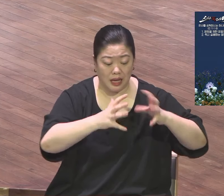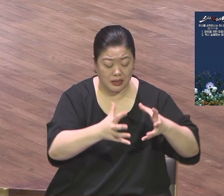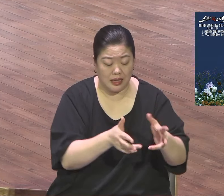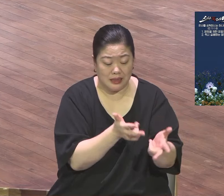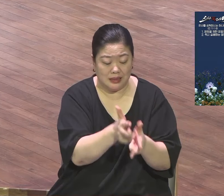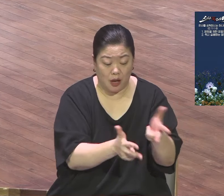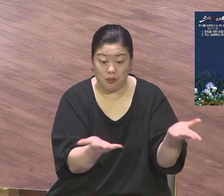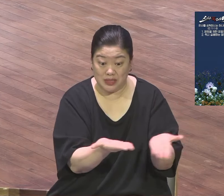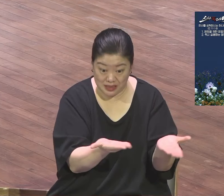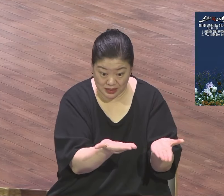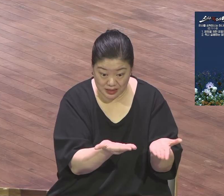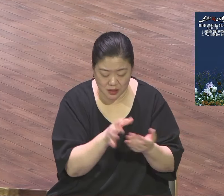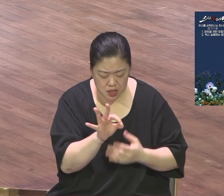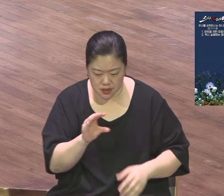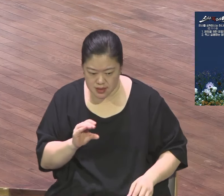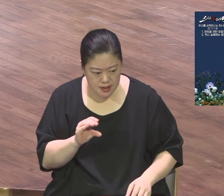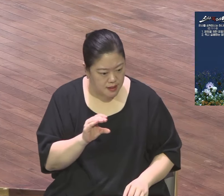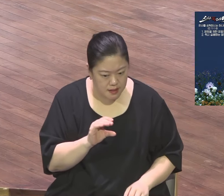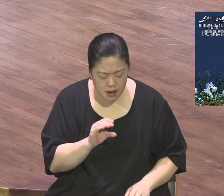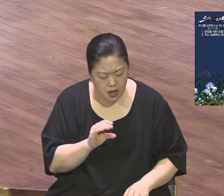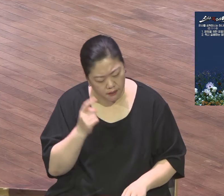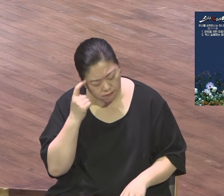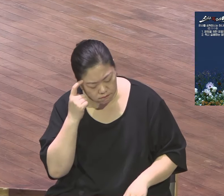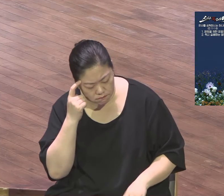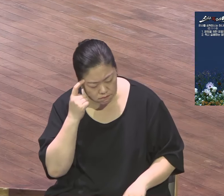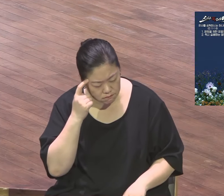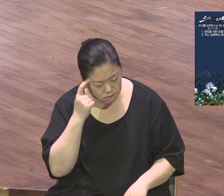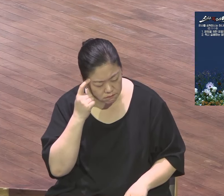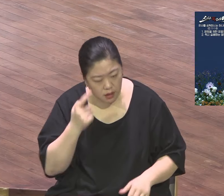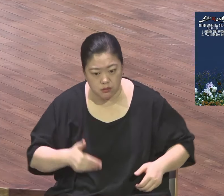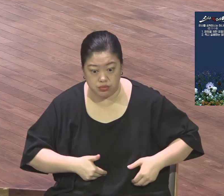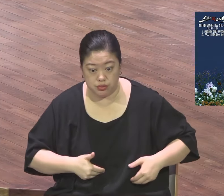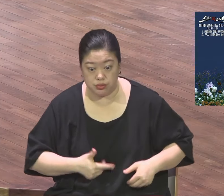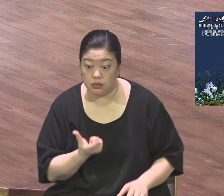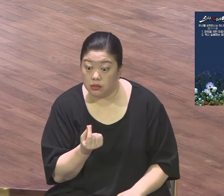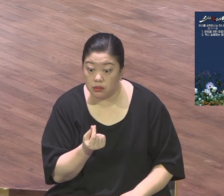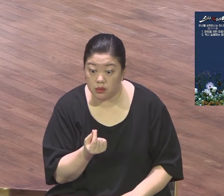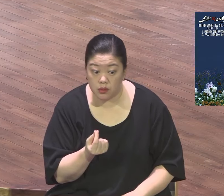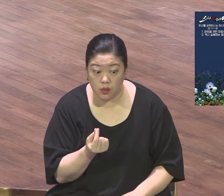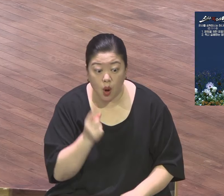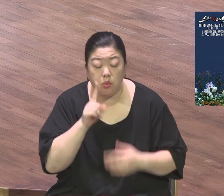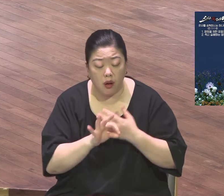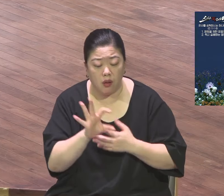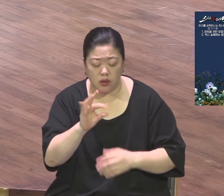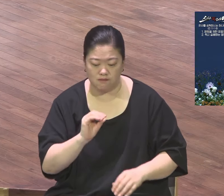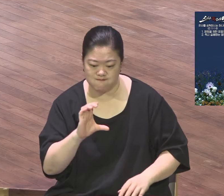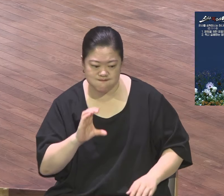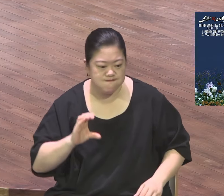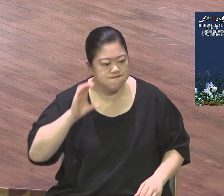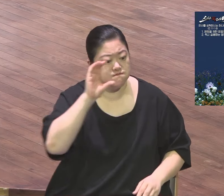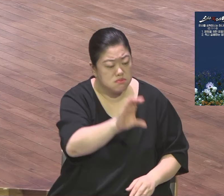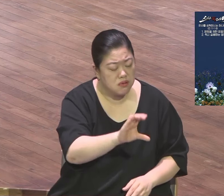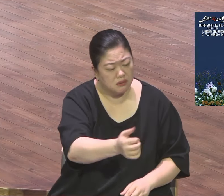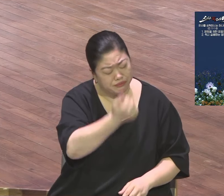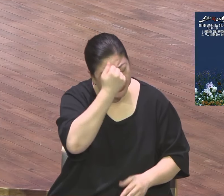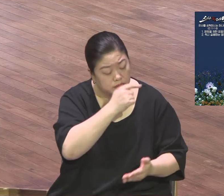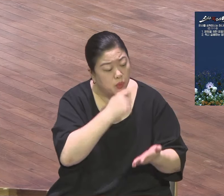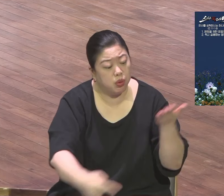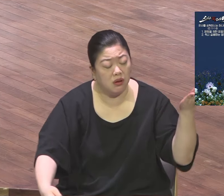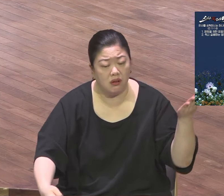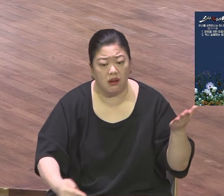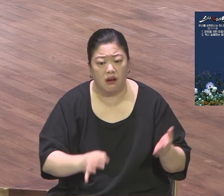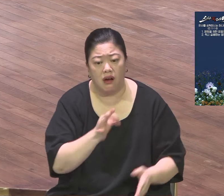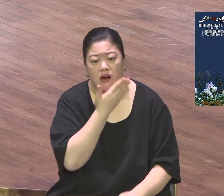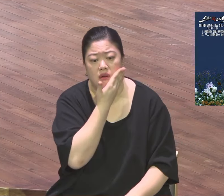가지로 재보고 결정해야 됩니다. 그러나 하나님께 대한 믿음의 투자는 이런